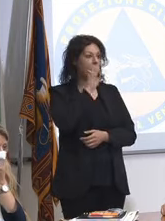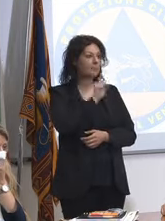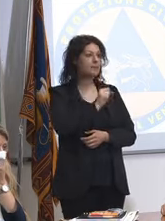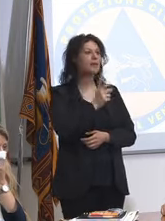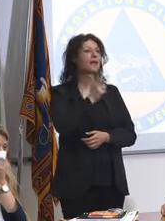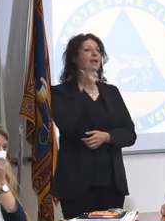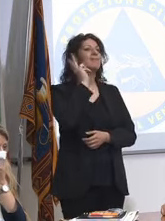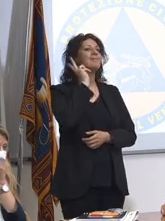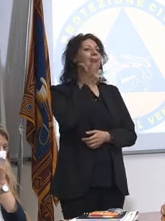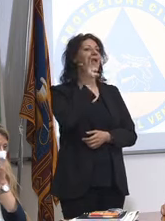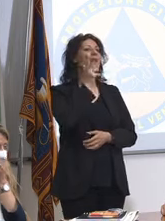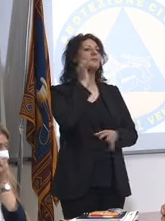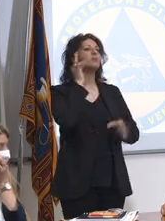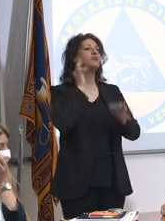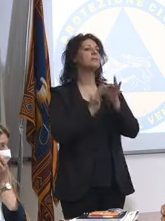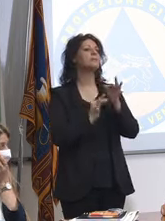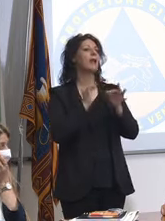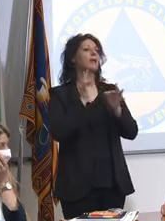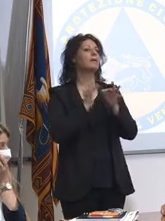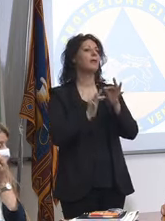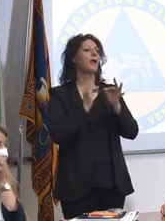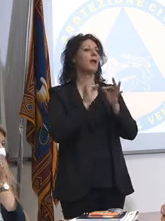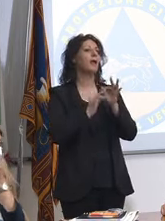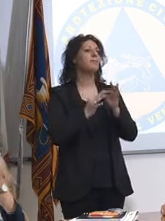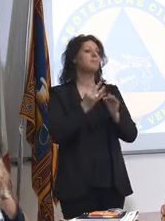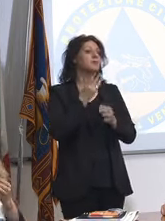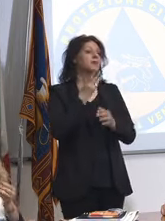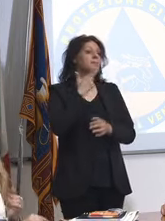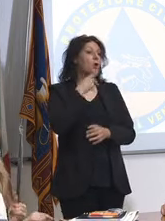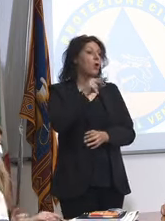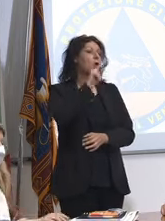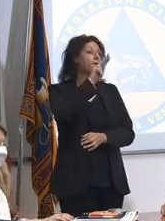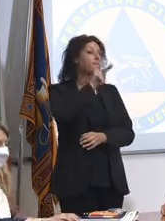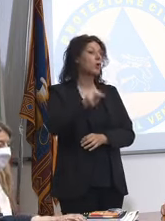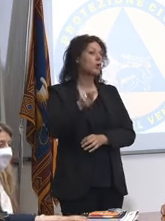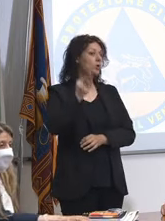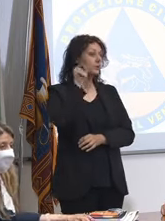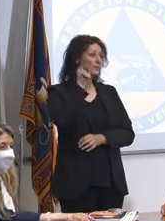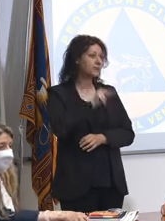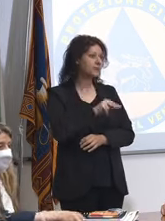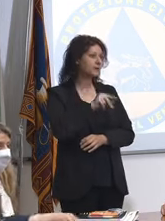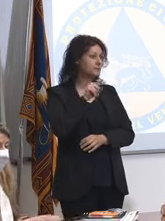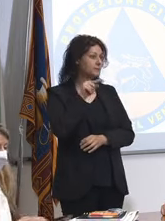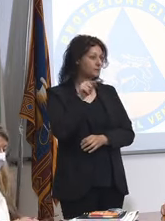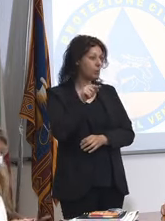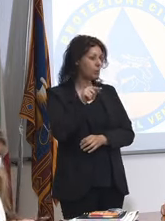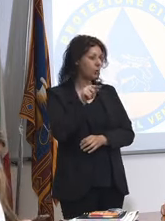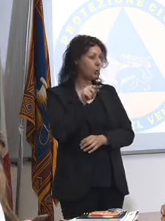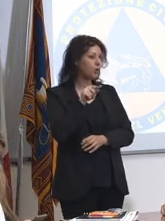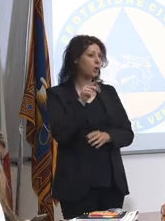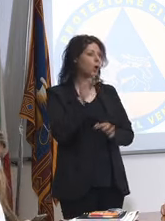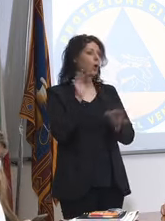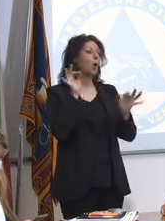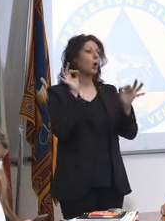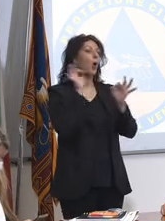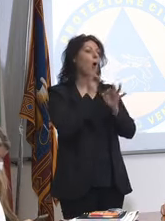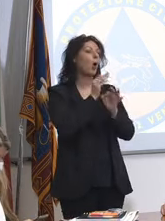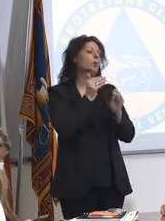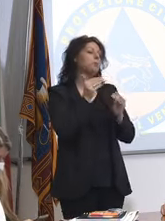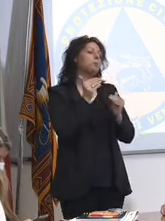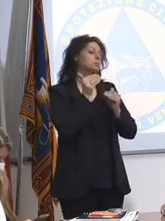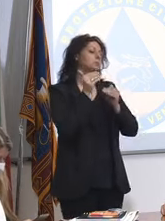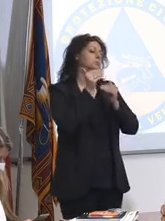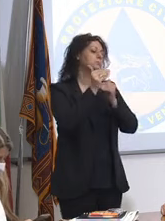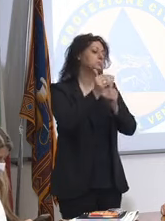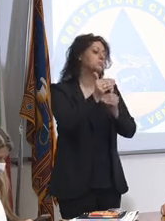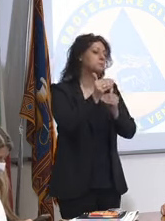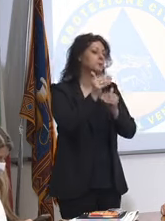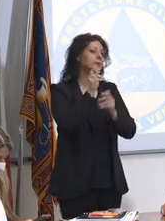abbastanza probabile. Questa potrebbe essere spostata eventualmente un po' più avanti verso il 20 per evitare